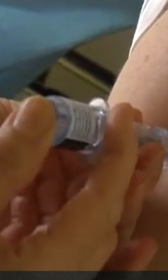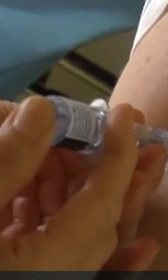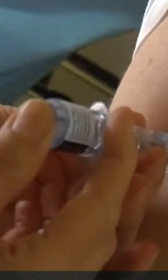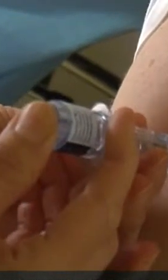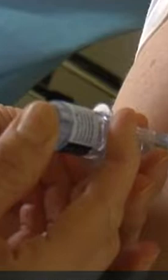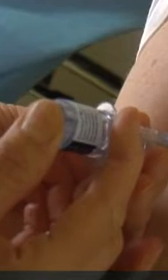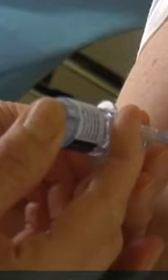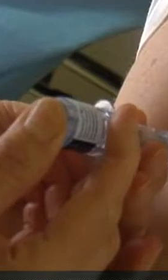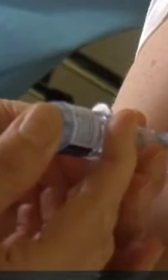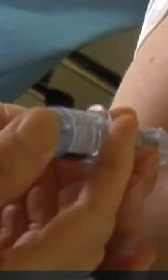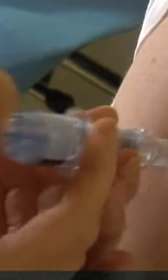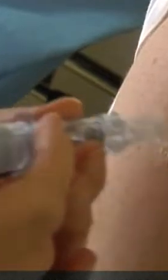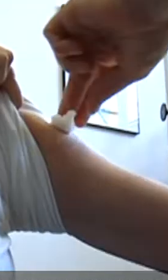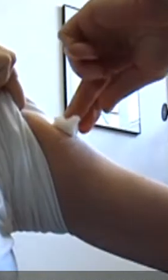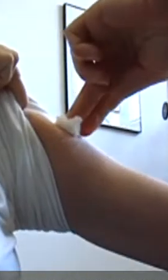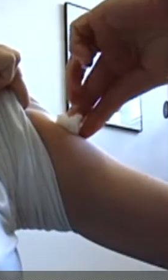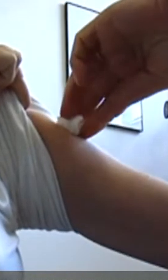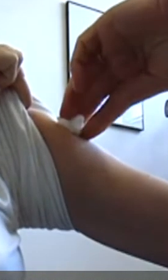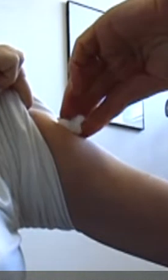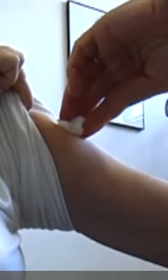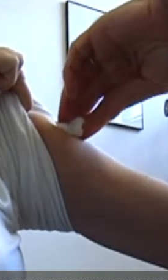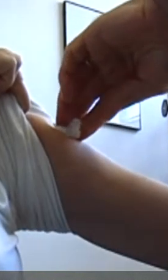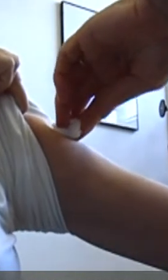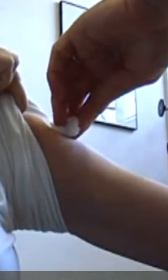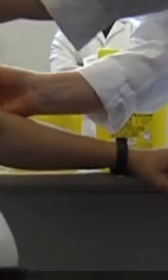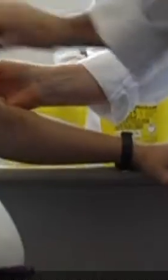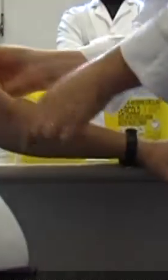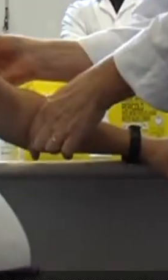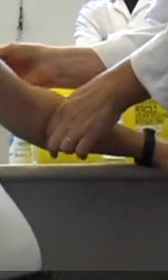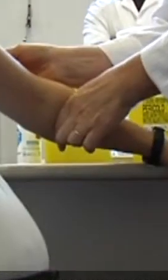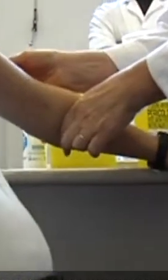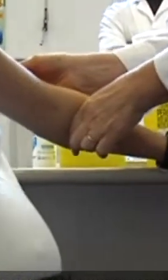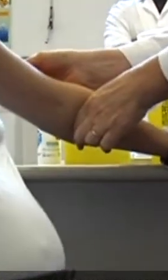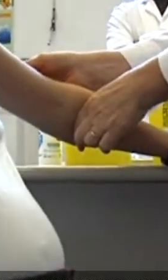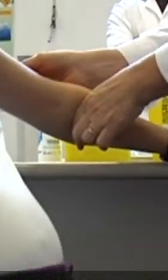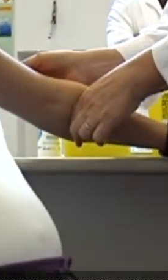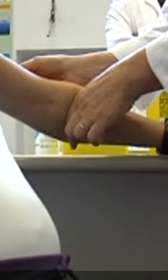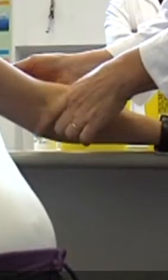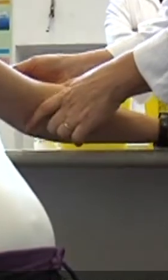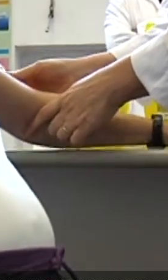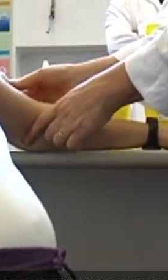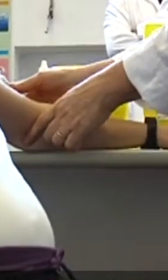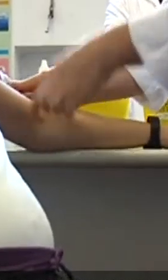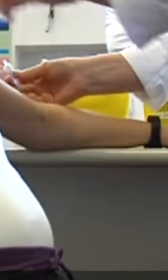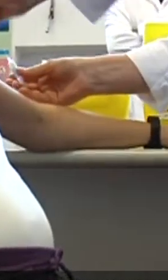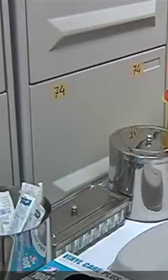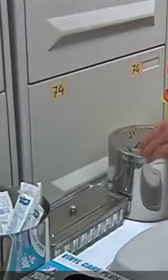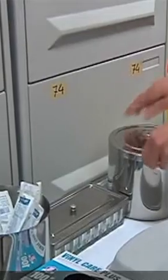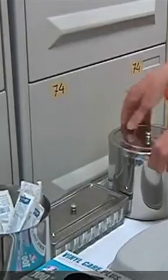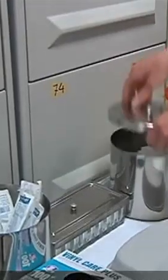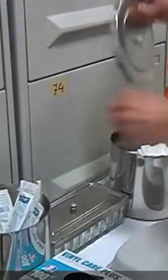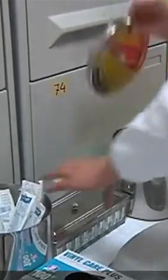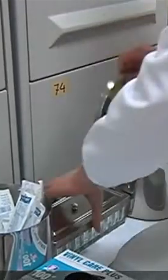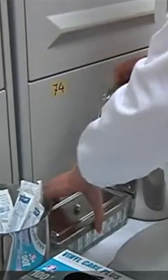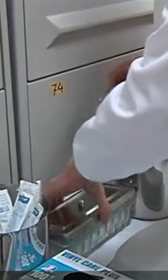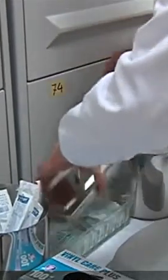nell'anno del covip si è rivelata superiore alle previsioni l'anno scorso il veneto aveva acquistato 800 mila dosi quest'anno sono stati aumentati a un